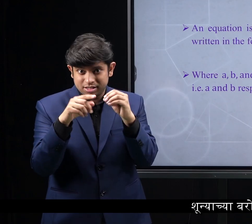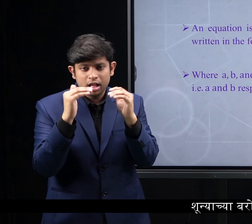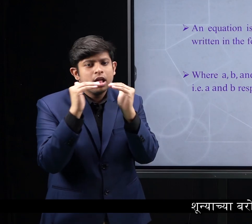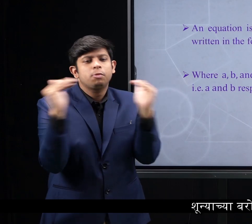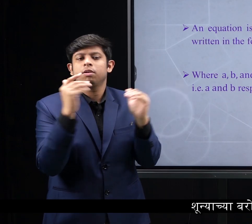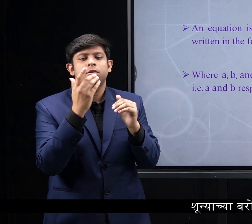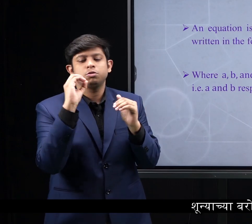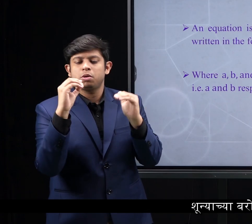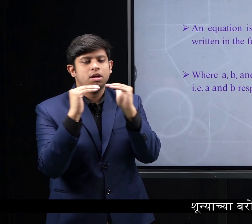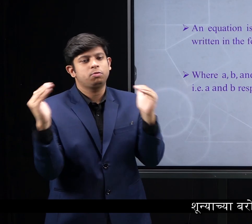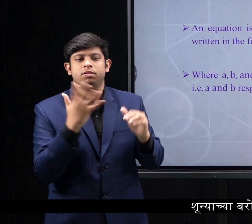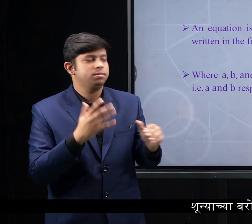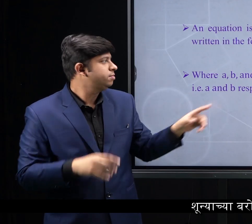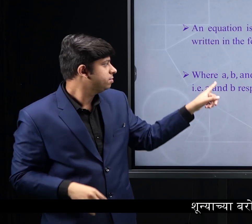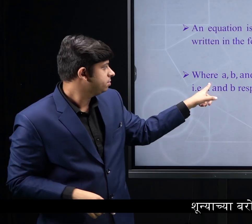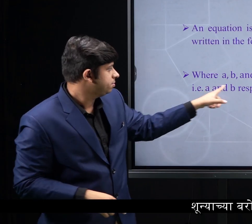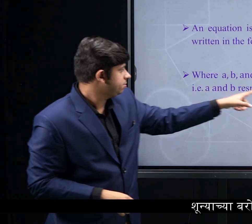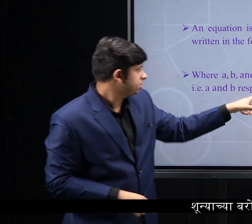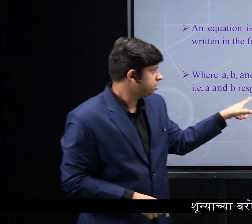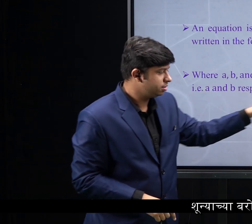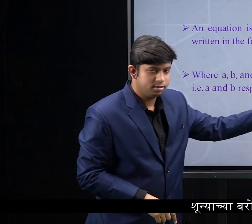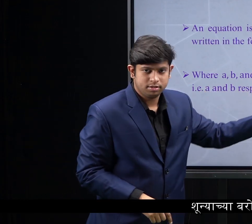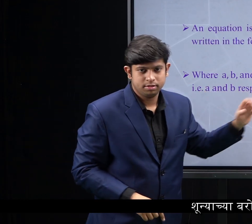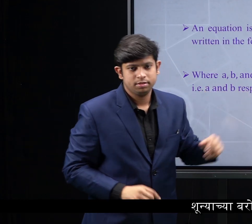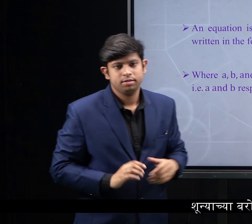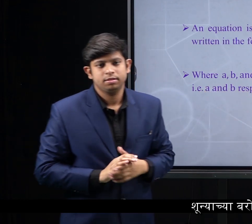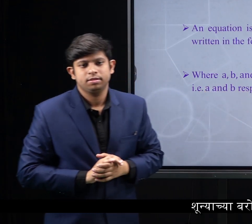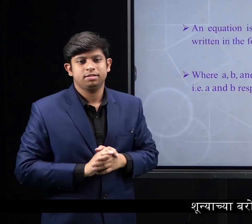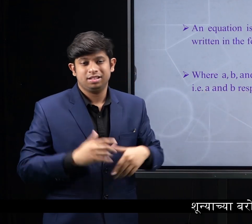अनुक्रमे x आणि y चे गुणांक म्हणजे शून्याच्या बरोबरीच नाही.